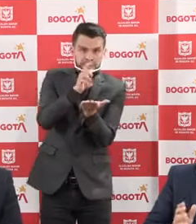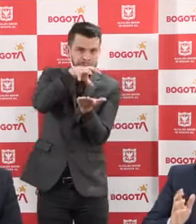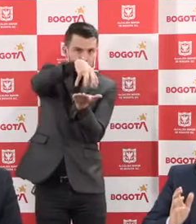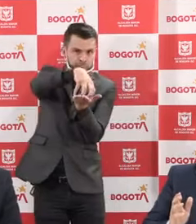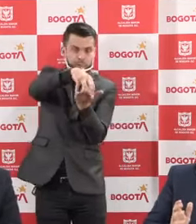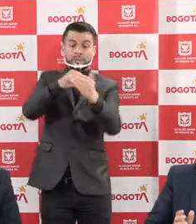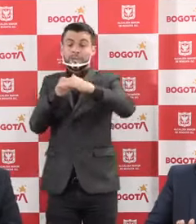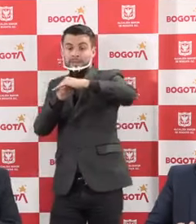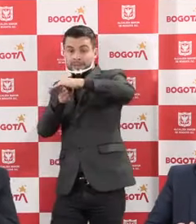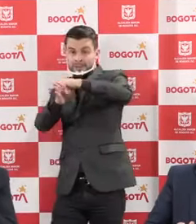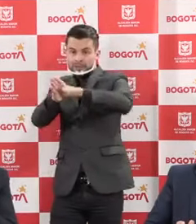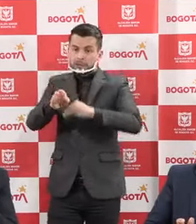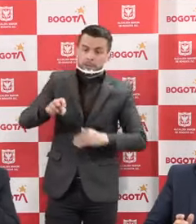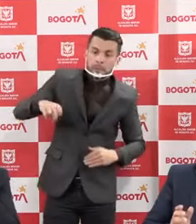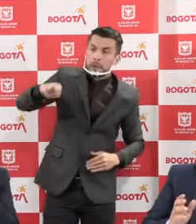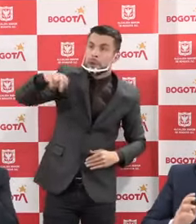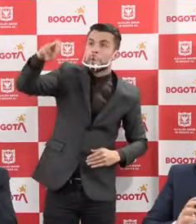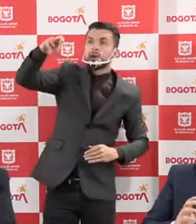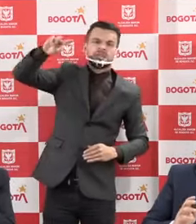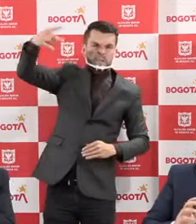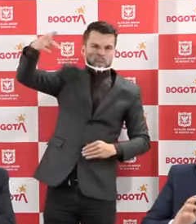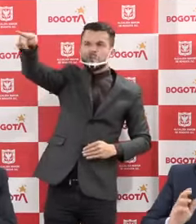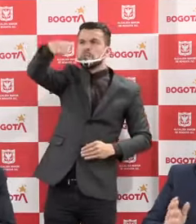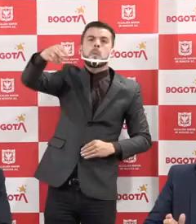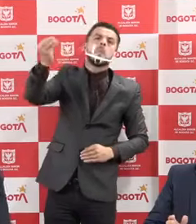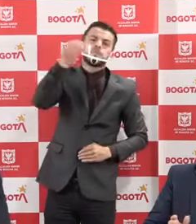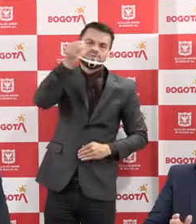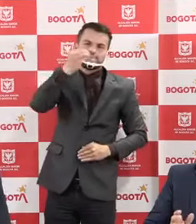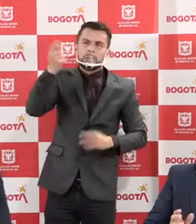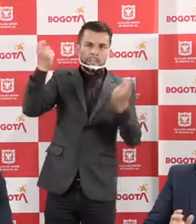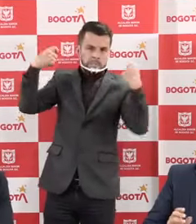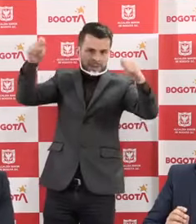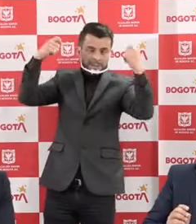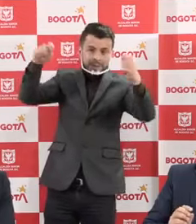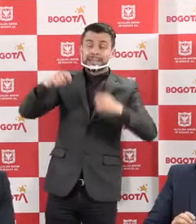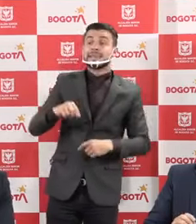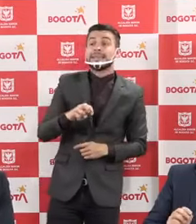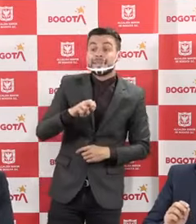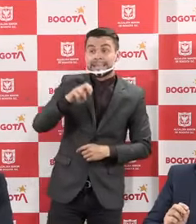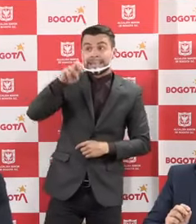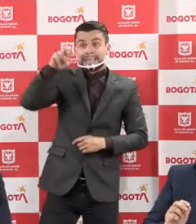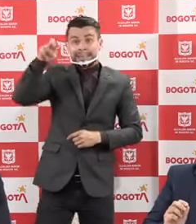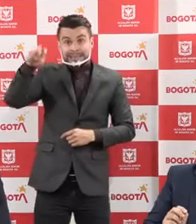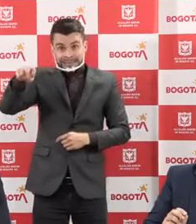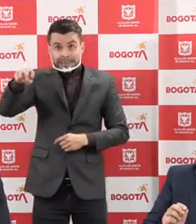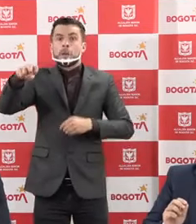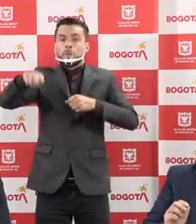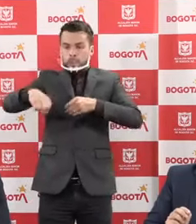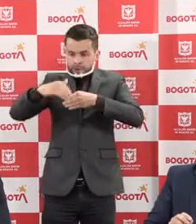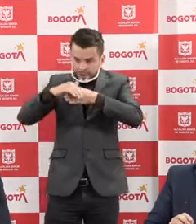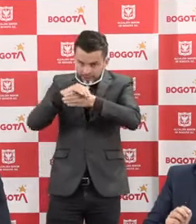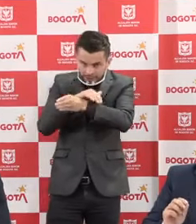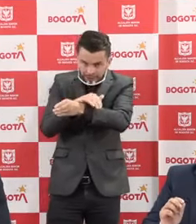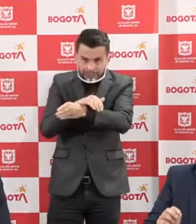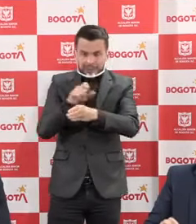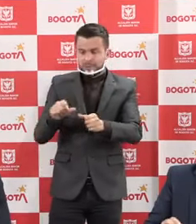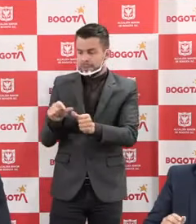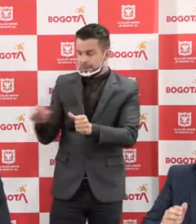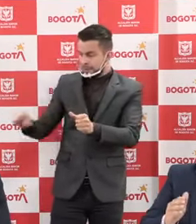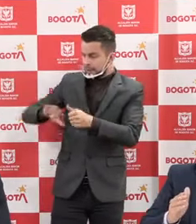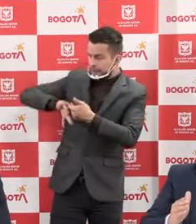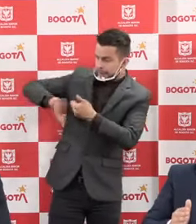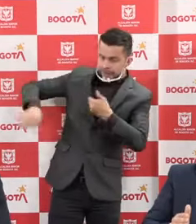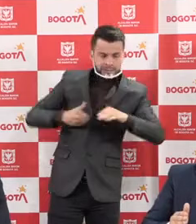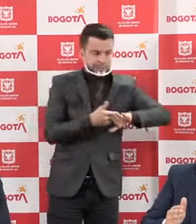deben garantizar además de el protocolo de seguridad un distanciamiento mínimo entre comensales de dos metros